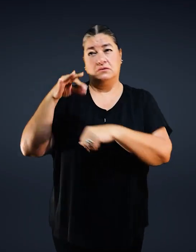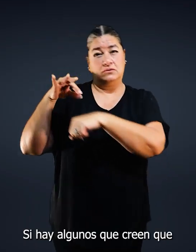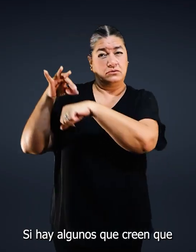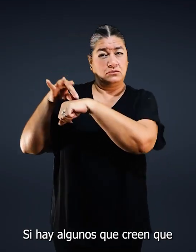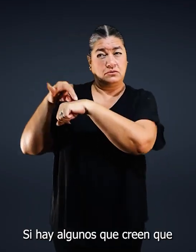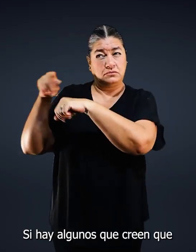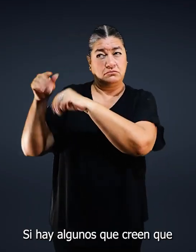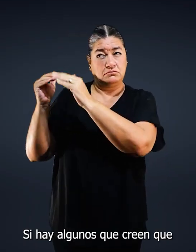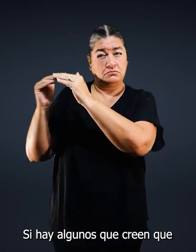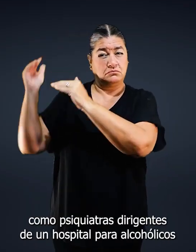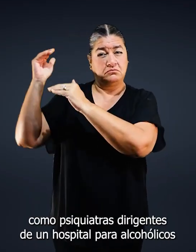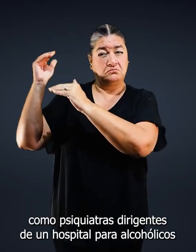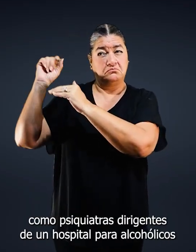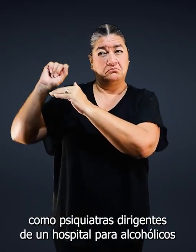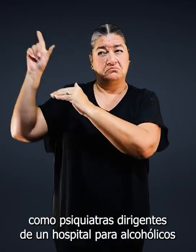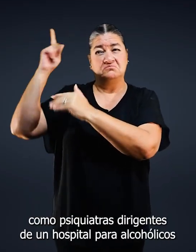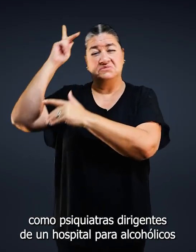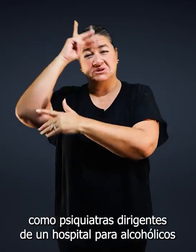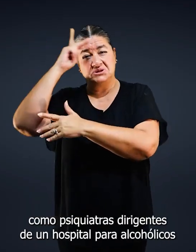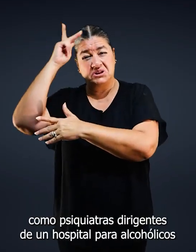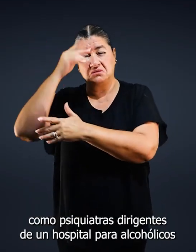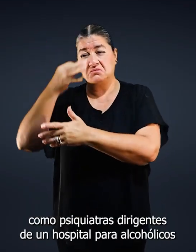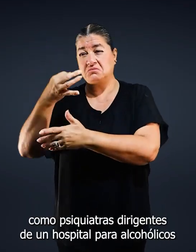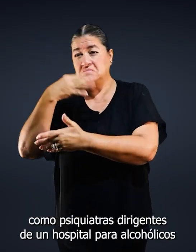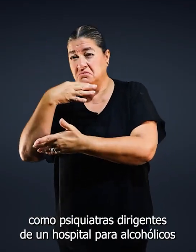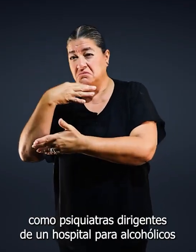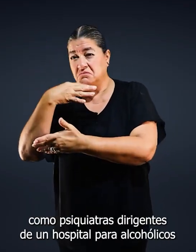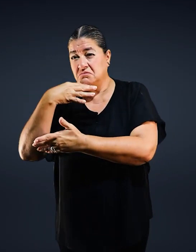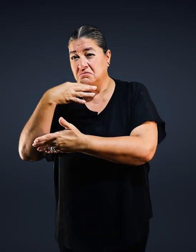Si hay algunos que creen que como psiquiatras dirigentes de un hospital para alcohólicos,